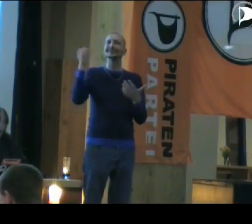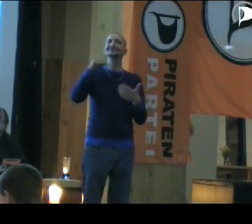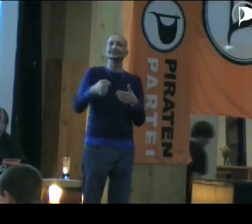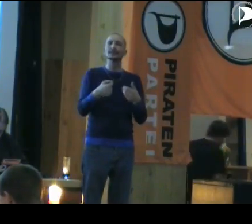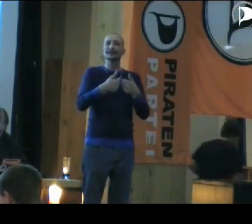verschicken das soll jetzt